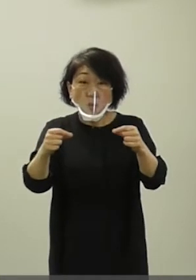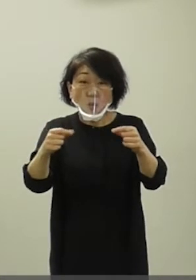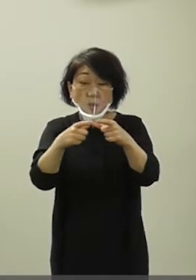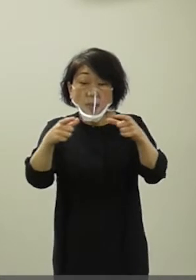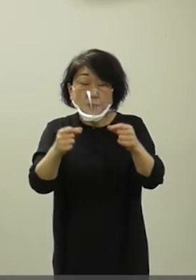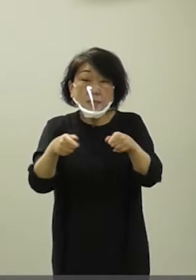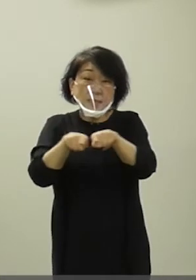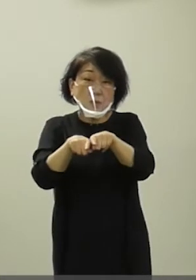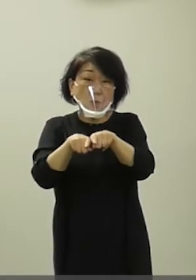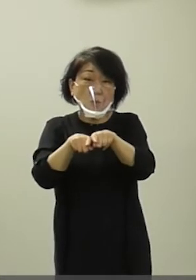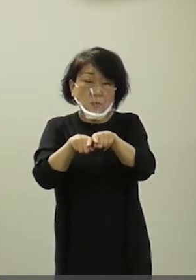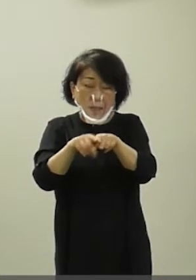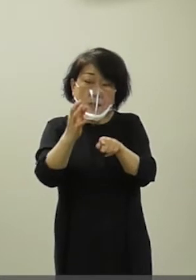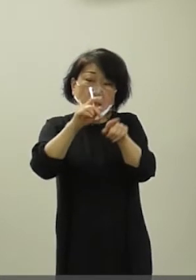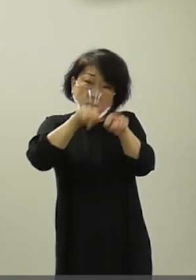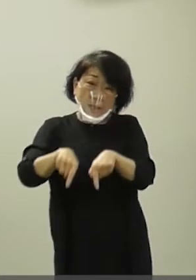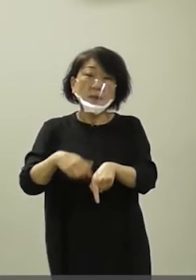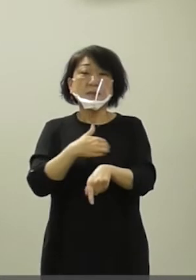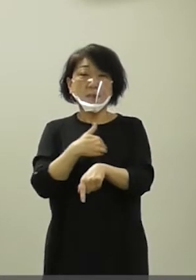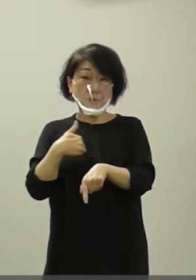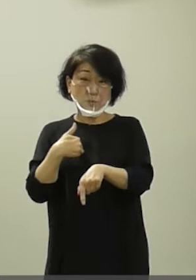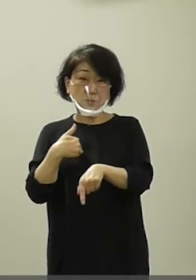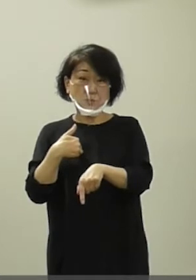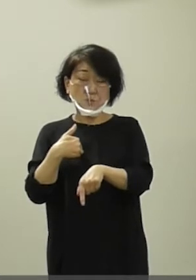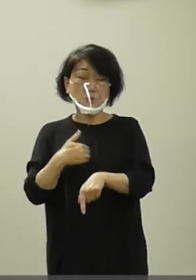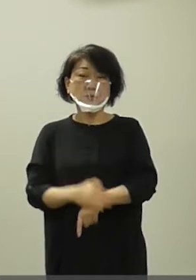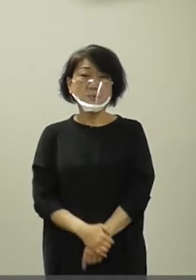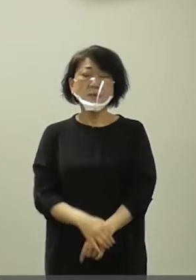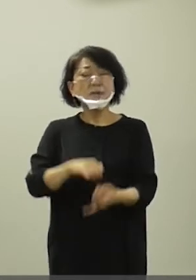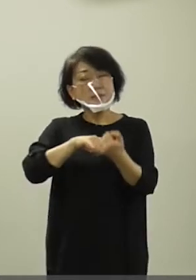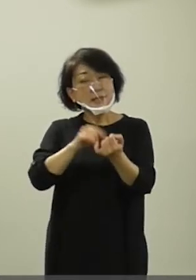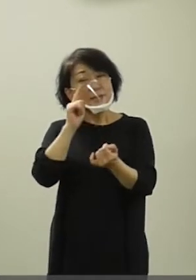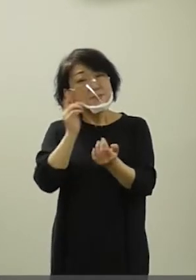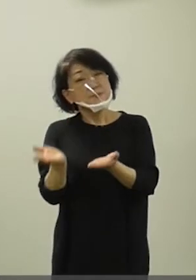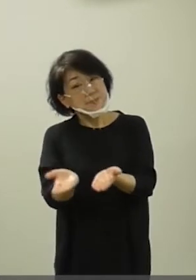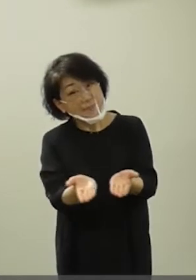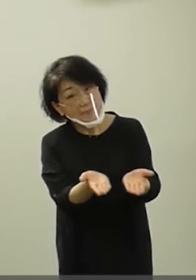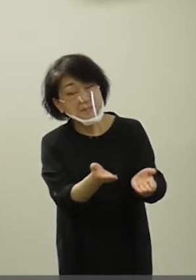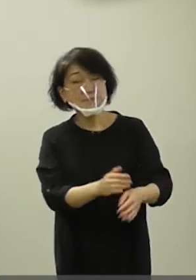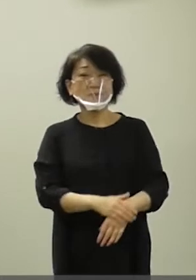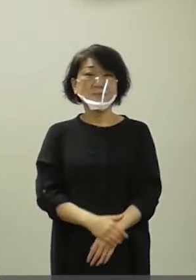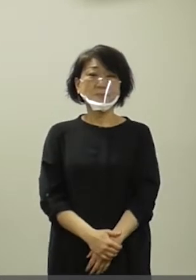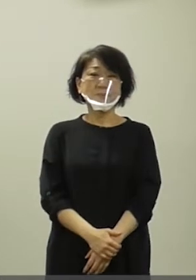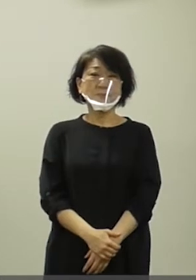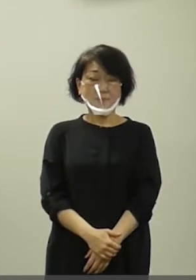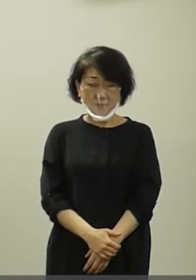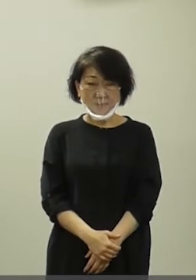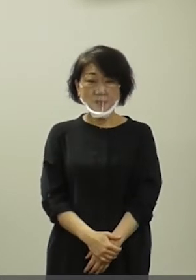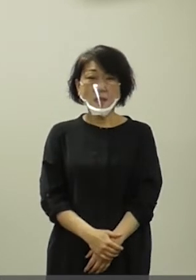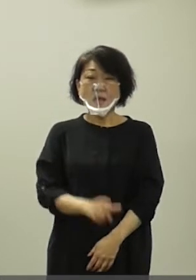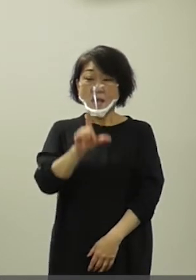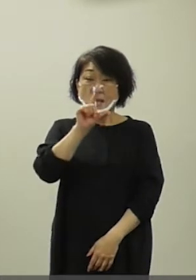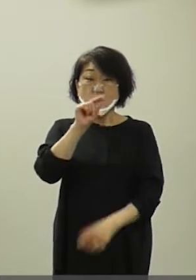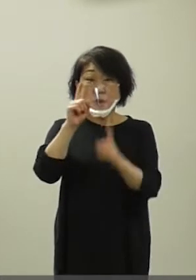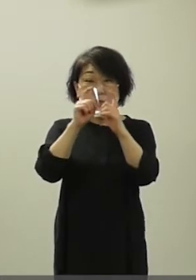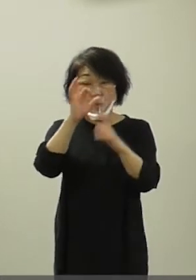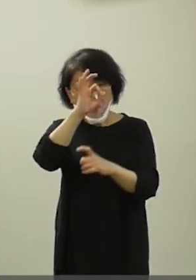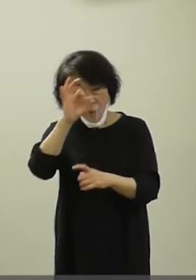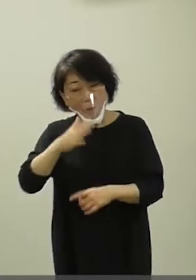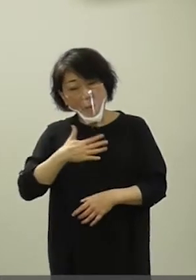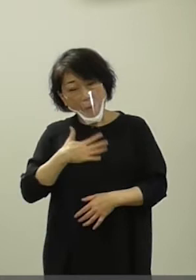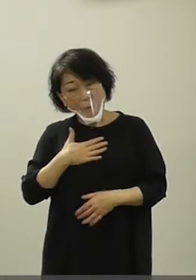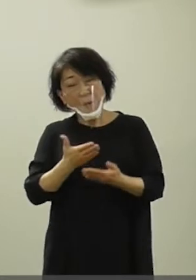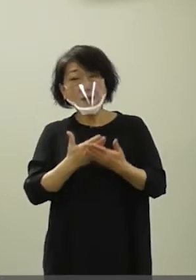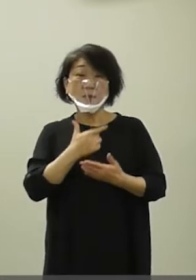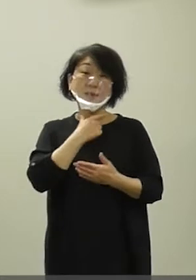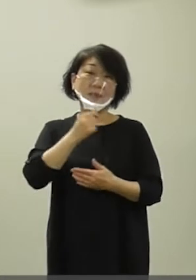終わりベルギーの予定しておりますのでぜひご利用いただいて上がった夏場所の魅力を体感していただければ